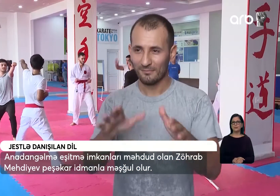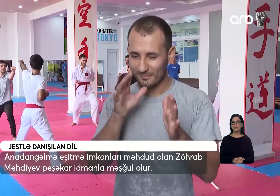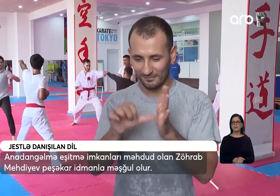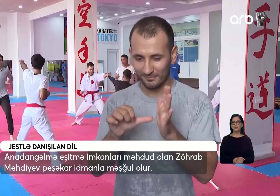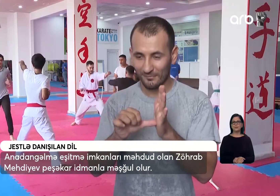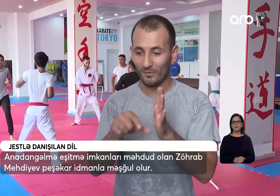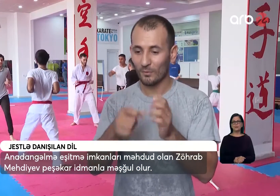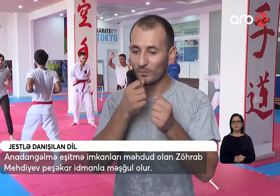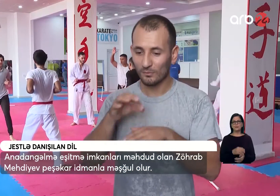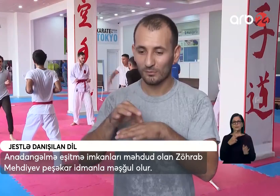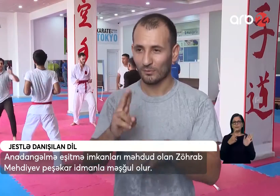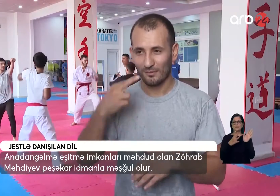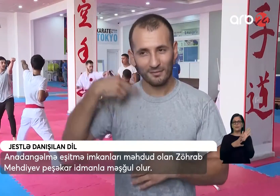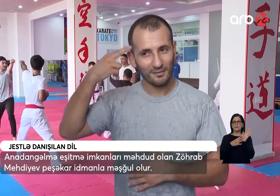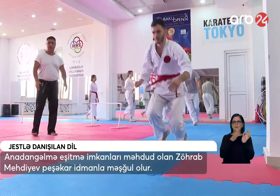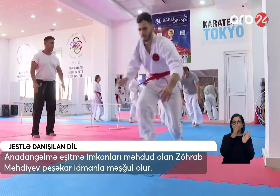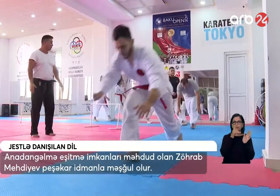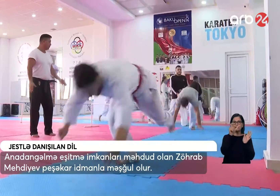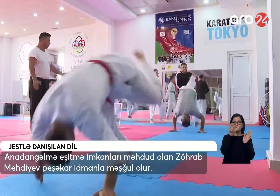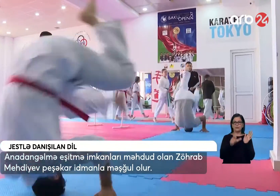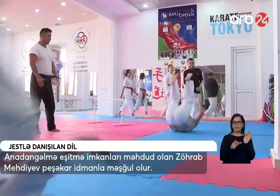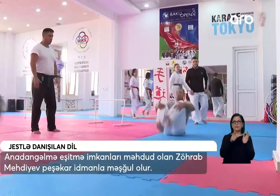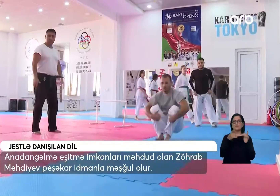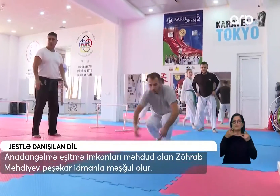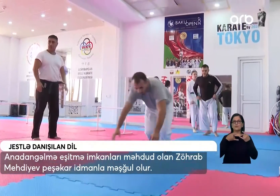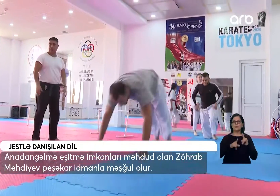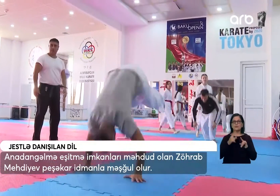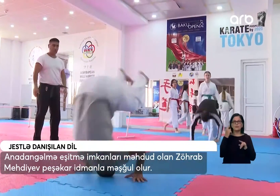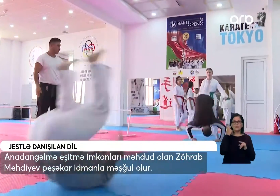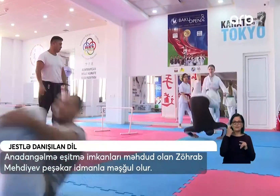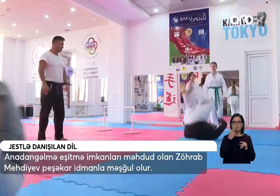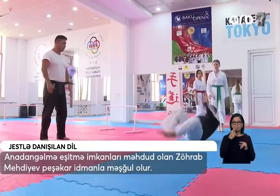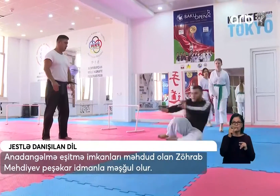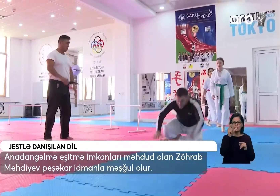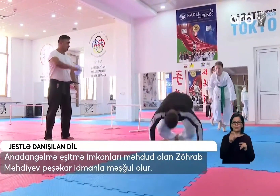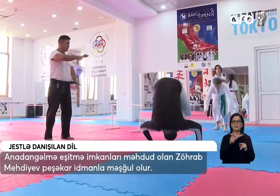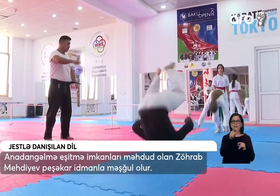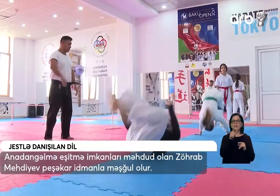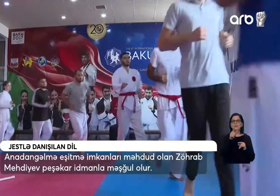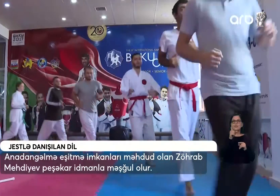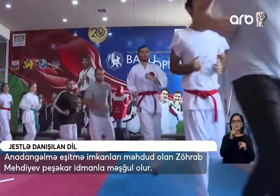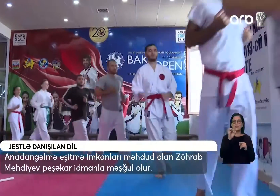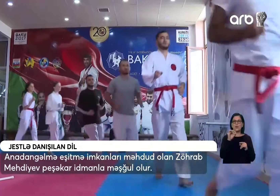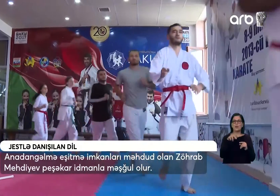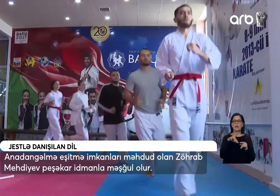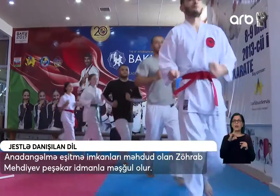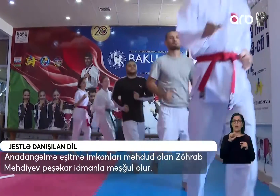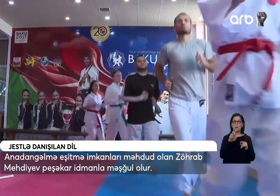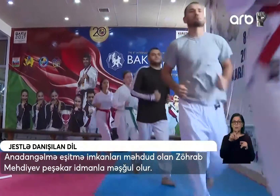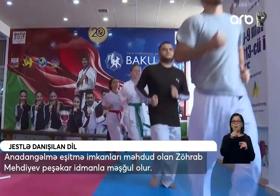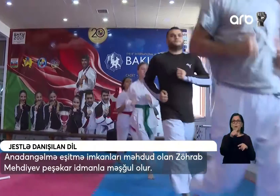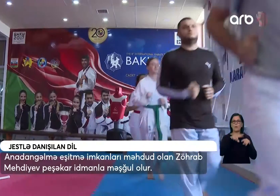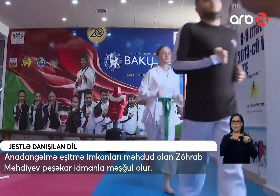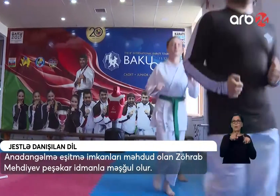Müsahibim 29 yaşlı Zöhrah Mehdiyevin anadan gəlmə eşitmə imkanları məhduddur. Deyir ki, qohumları arasında da onun kimi şəxslər var.